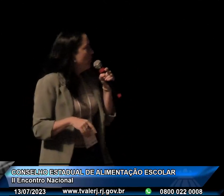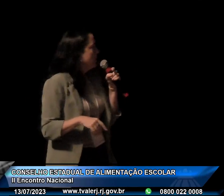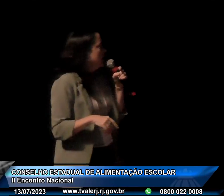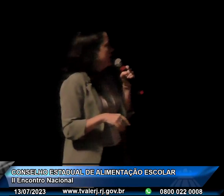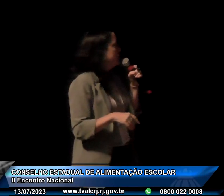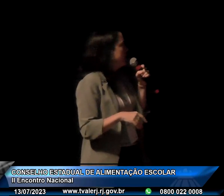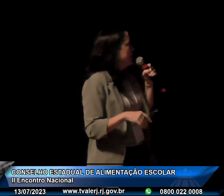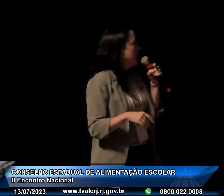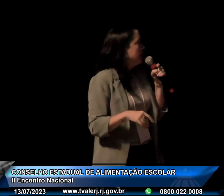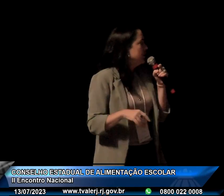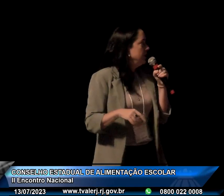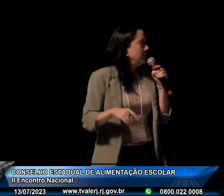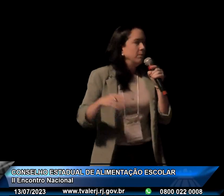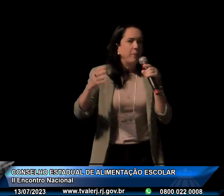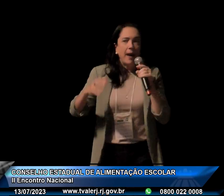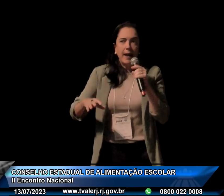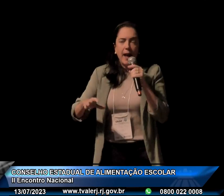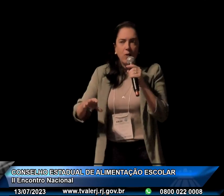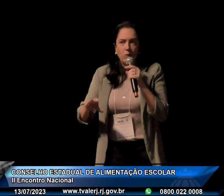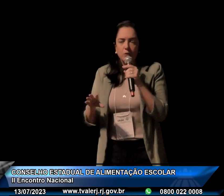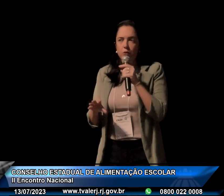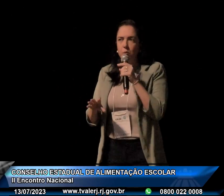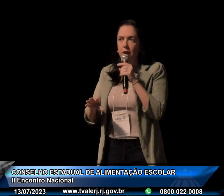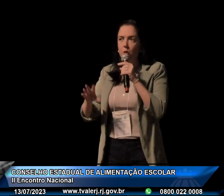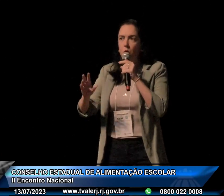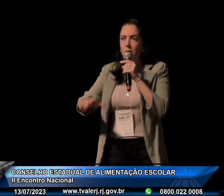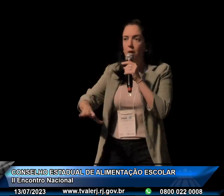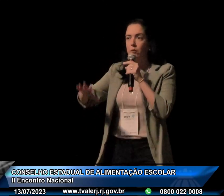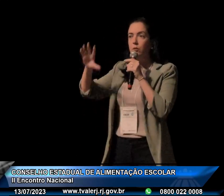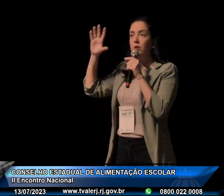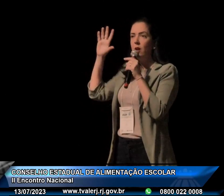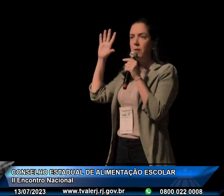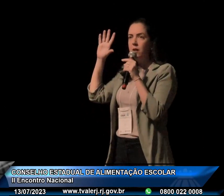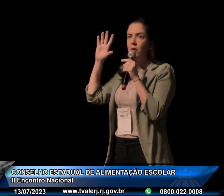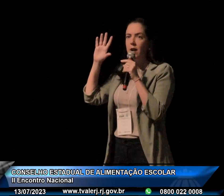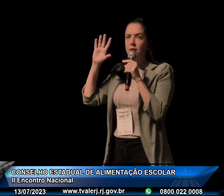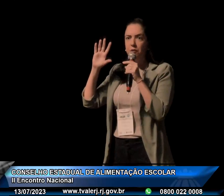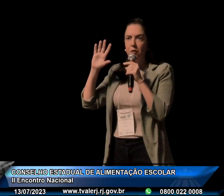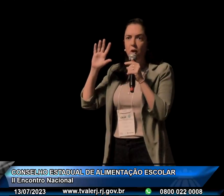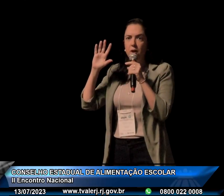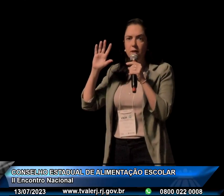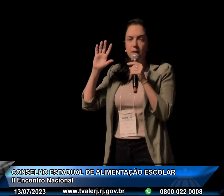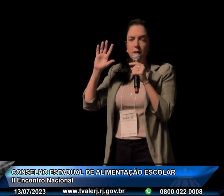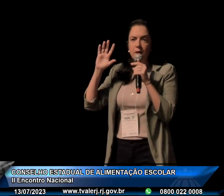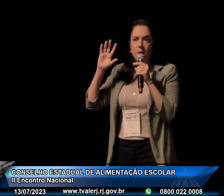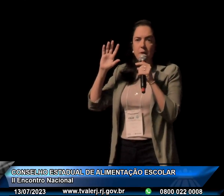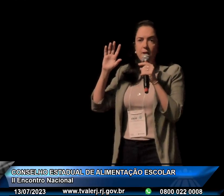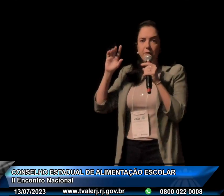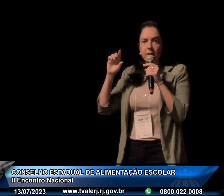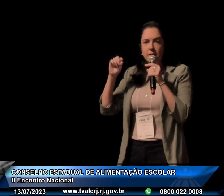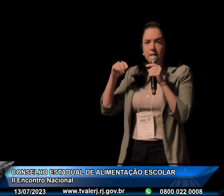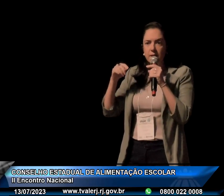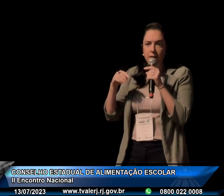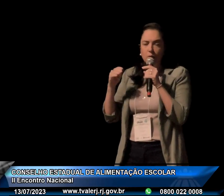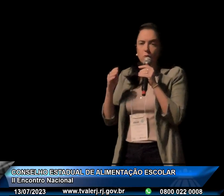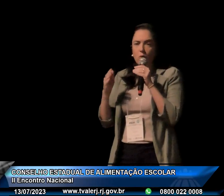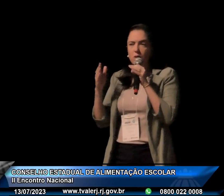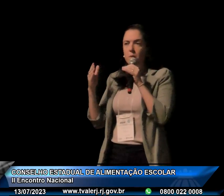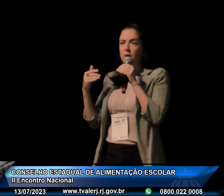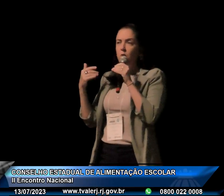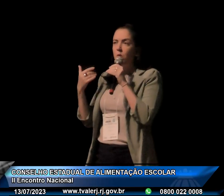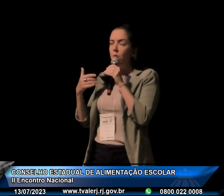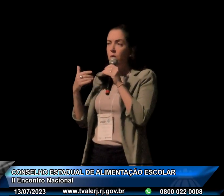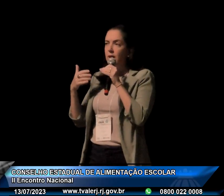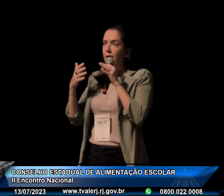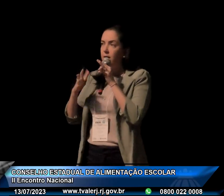acho que é importante a gente parar como se fosse parar o momento e também olhar de Fora para ver se eu